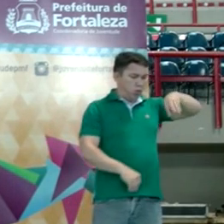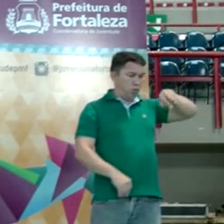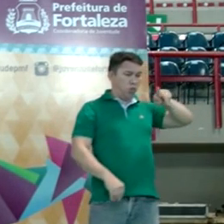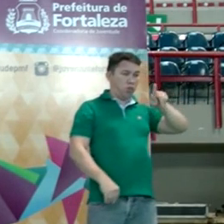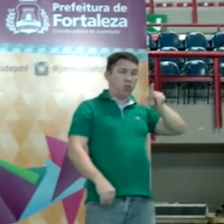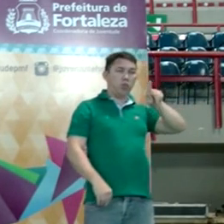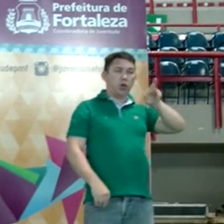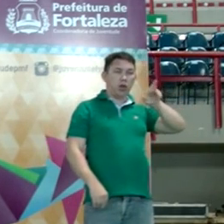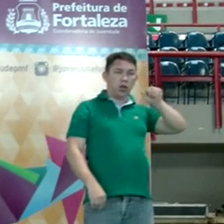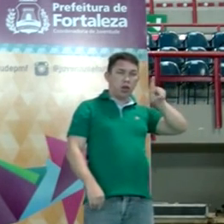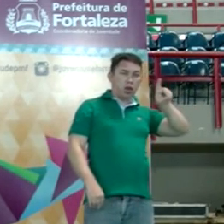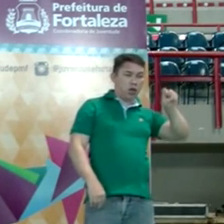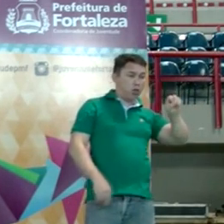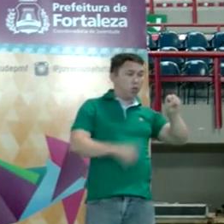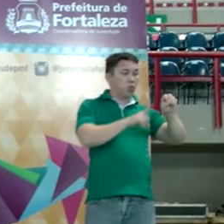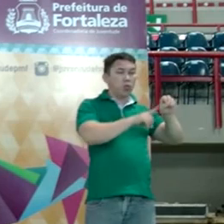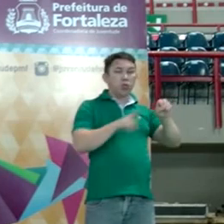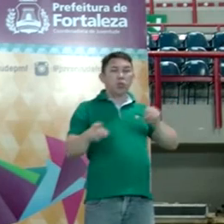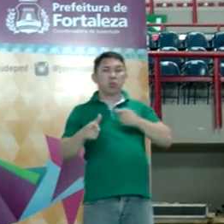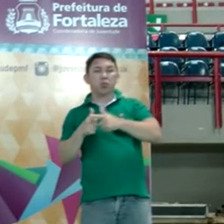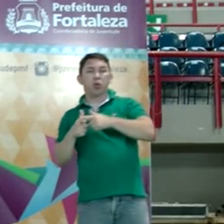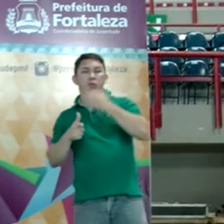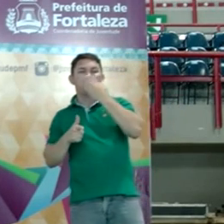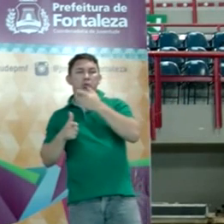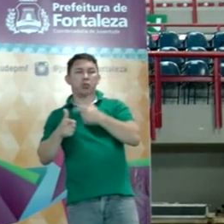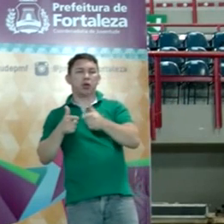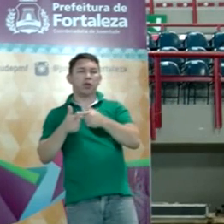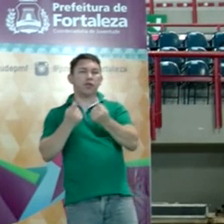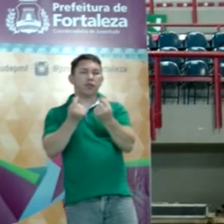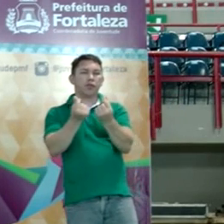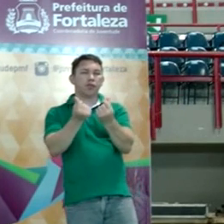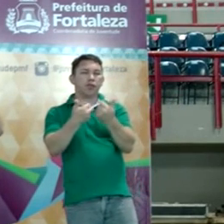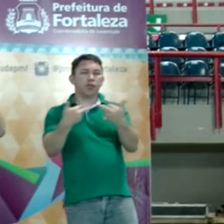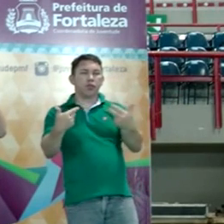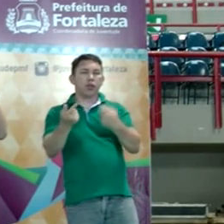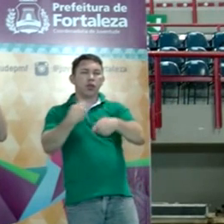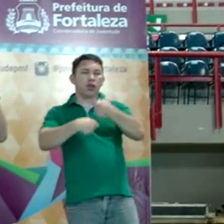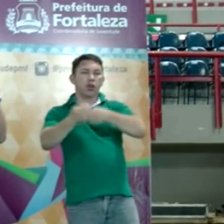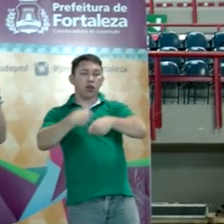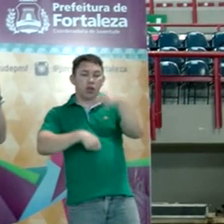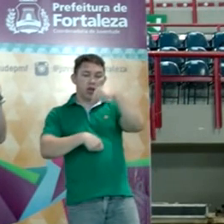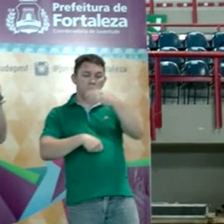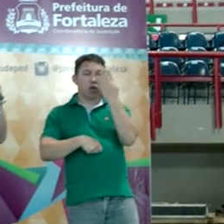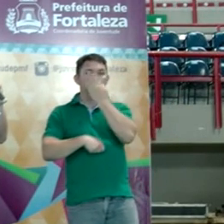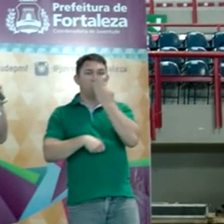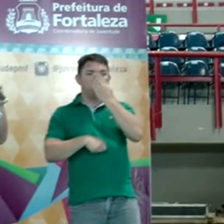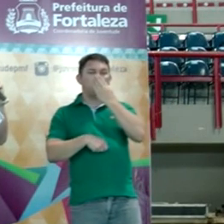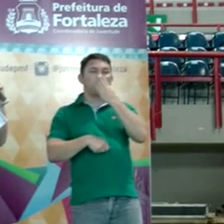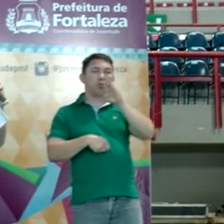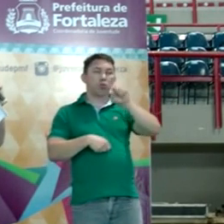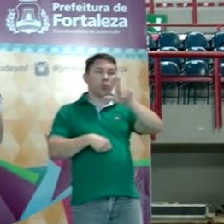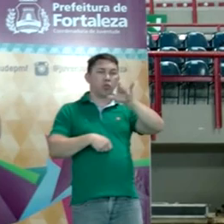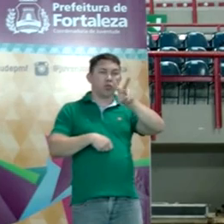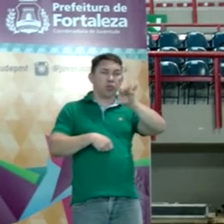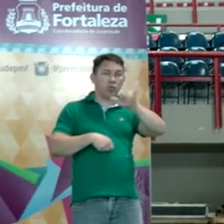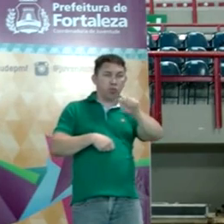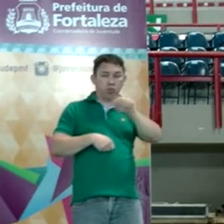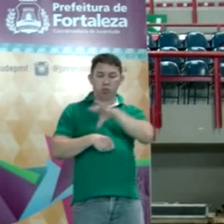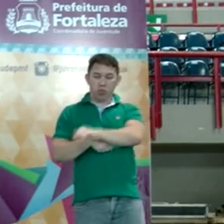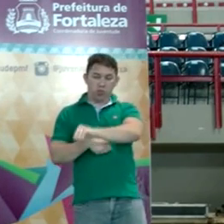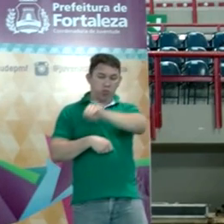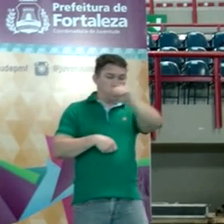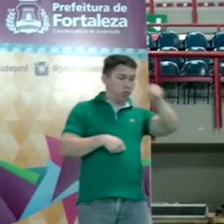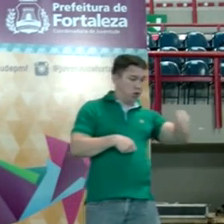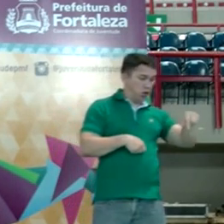razões normalmente econômicas. A situação na Bolívia, para ele